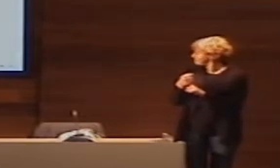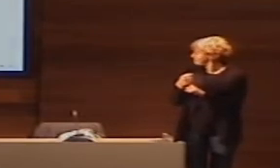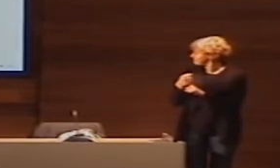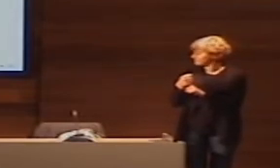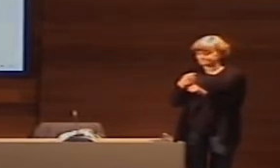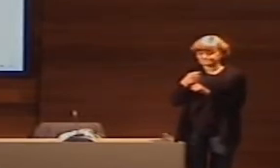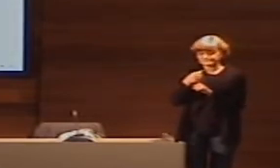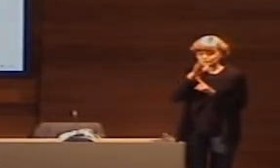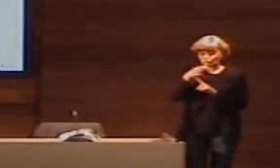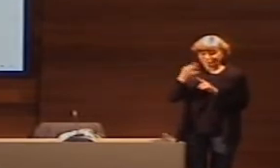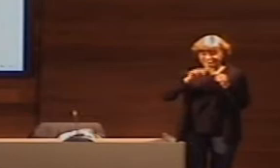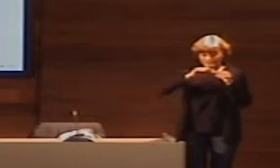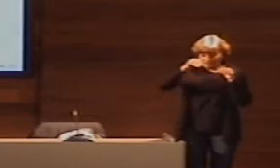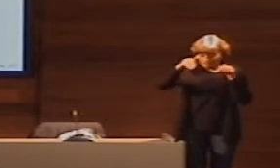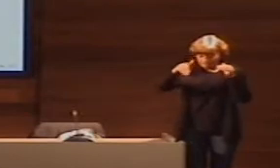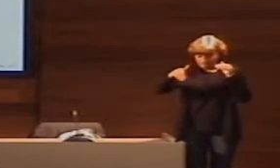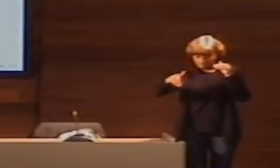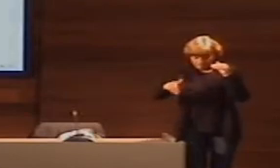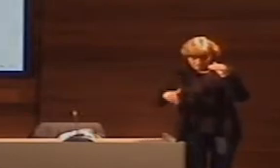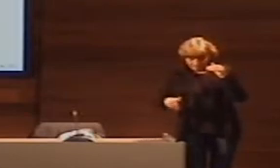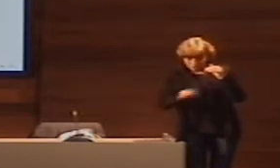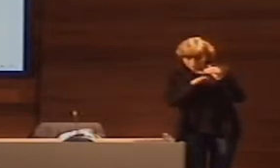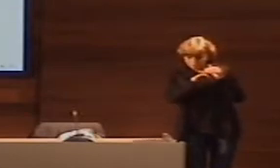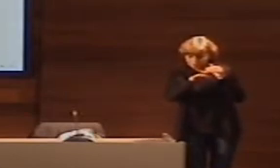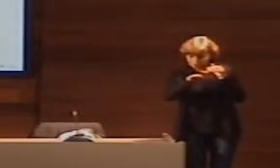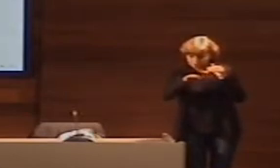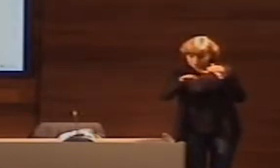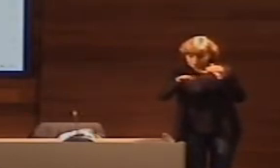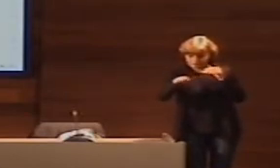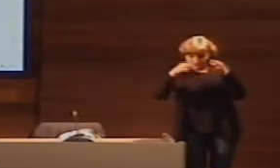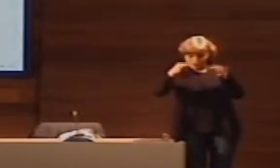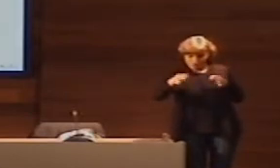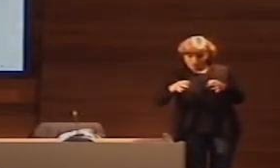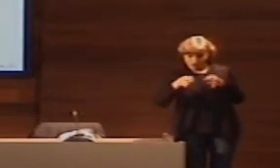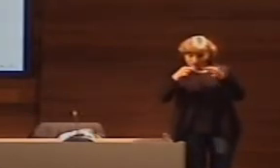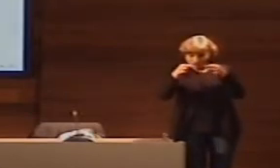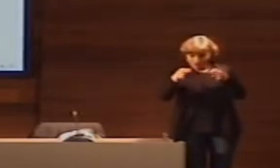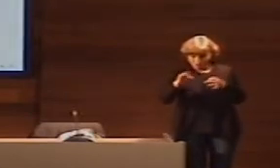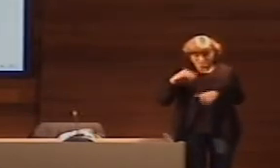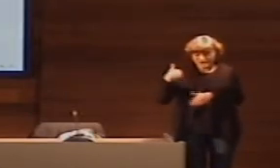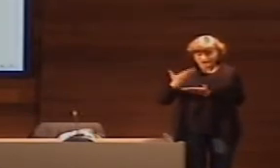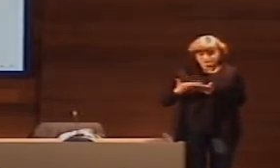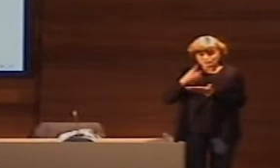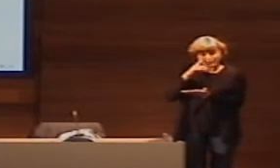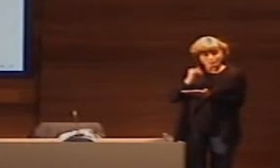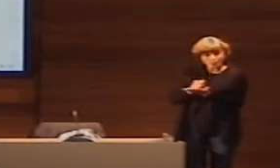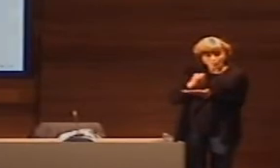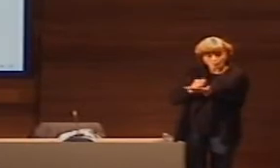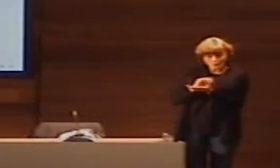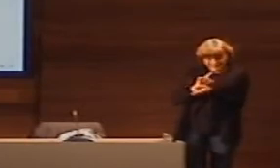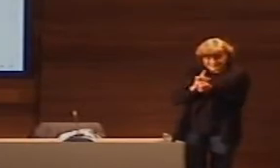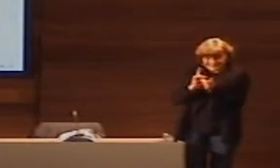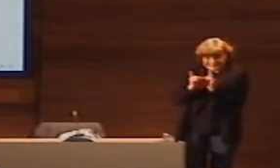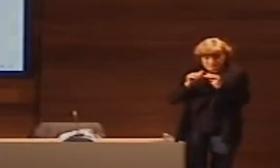y no está habiendo cambios de suficiente calado para que esto sufra un cambio